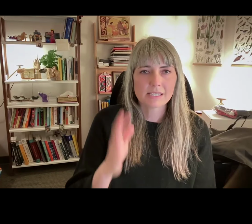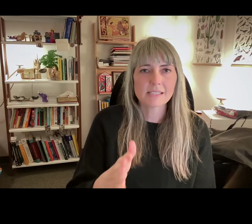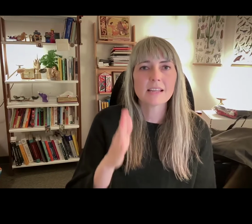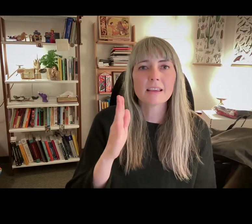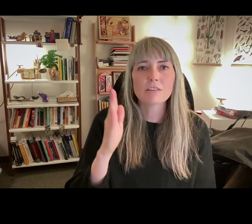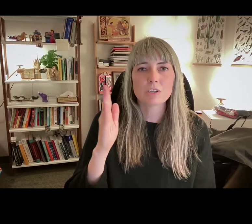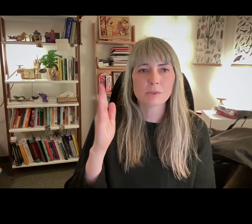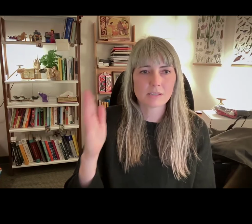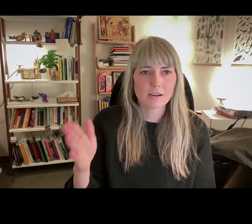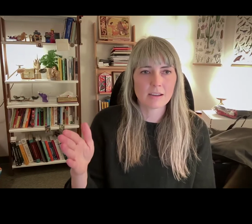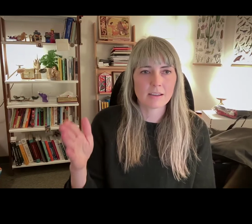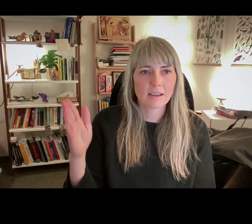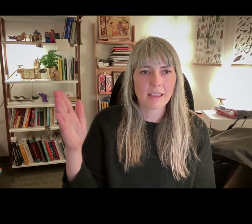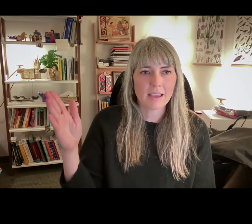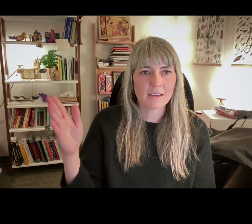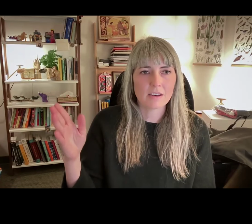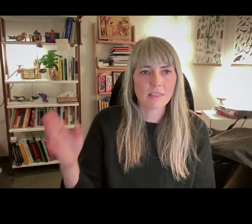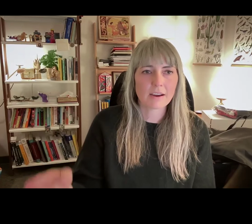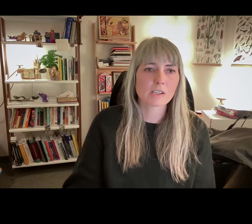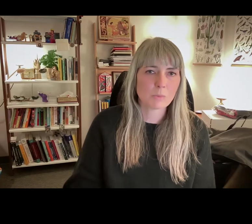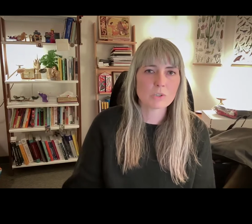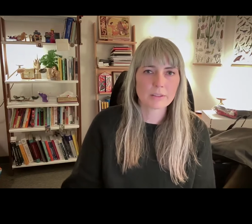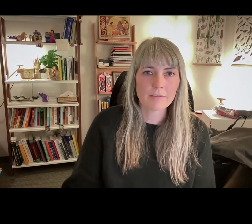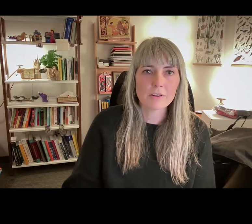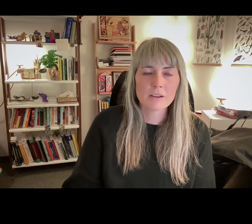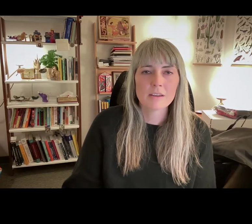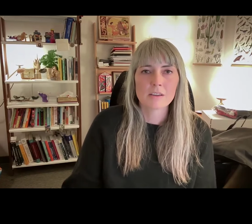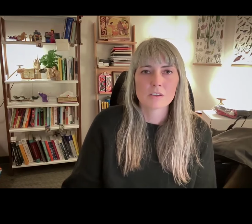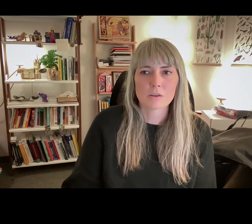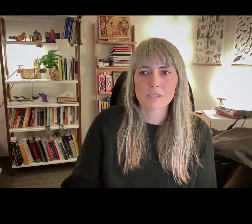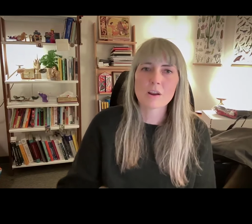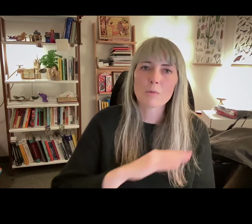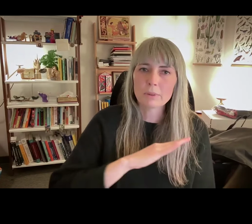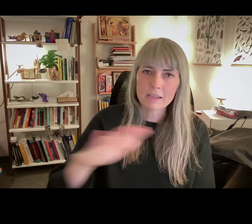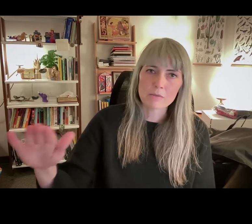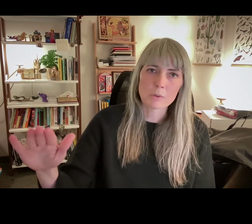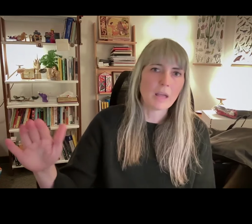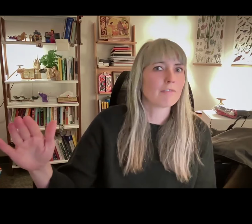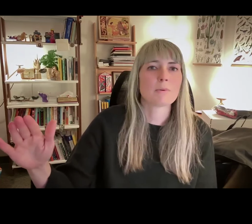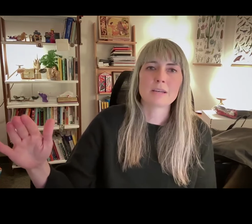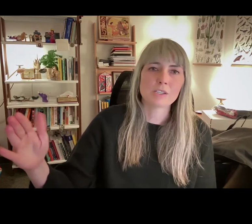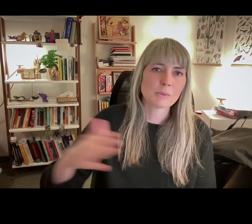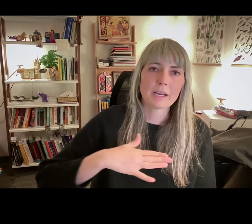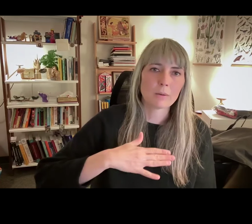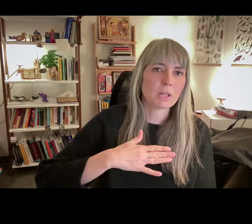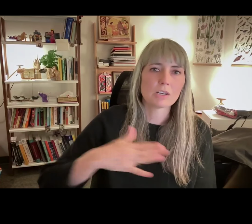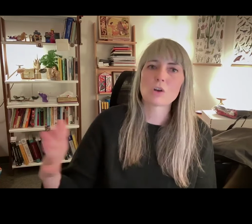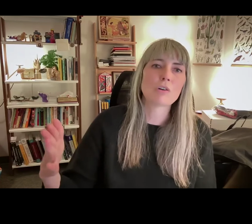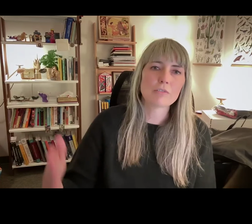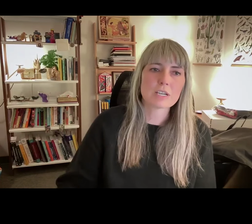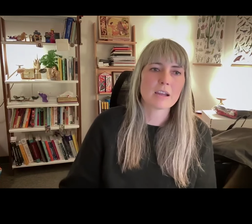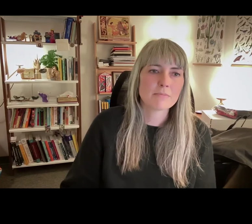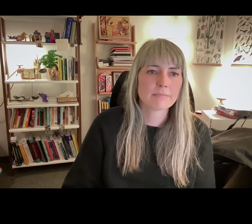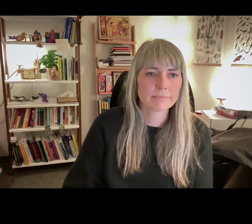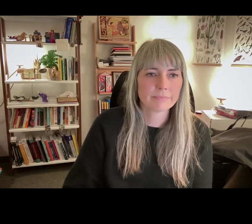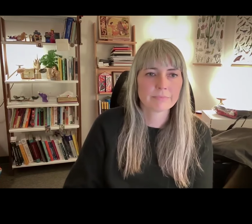está is haciendo testing the individual's es que hacen hearing pruebas a and la their audición de exposure los level. individuos So y it's su not a nivel de blanket rule, everyone exposición. needs to wear Entonces, no earplugs es que